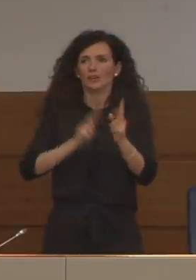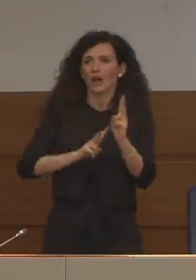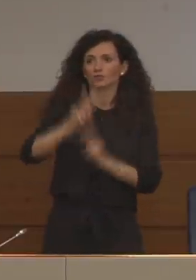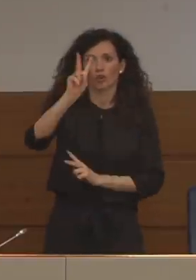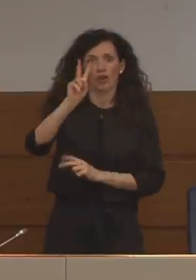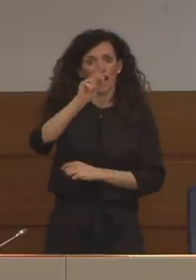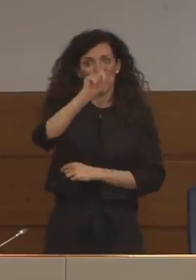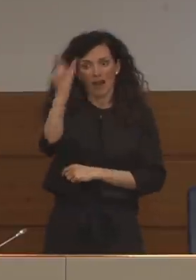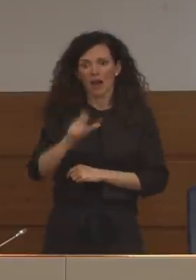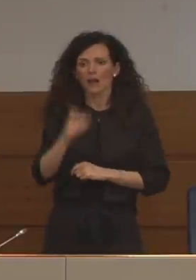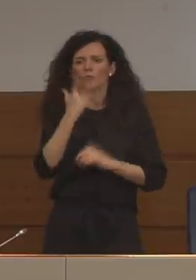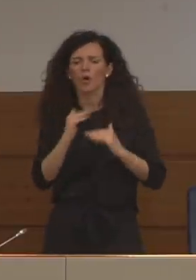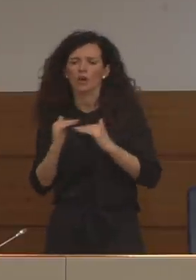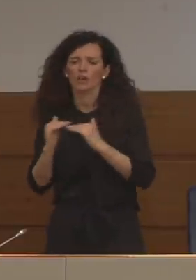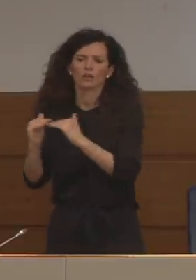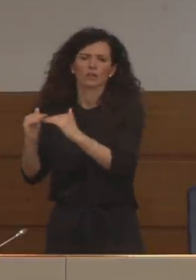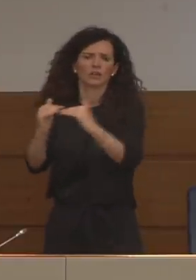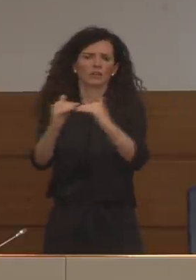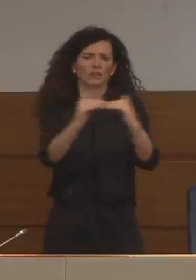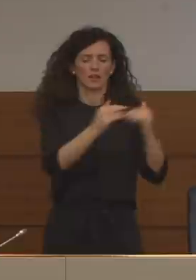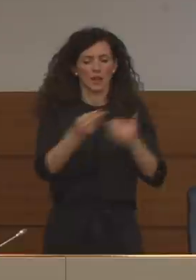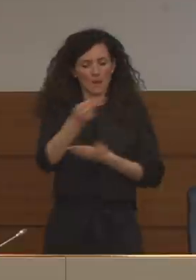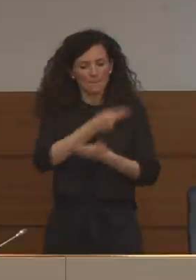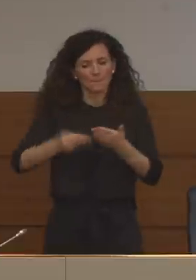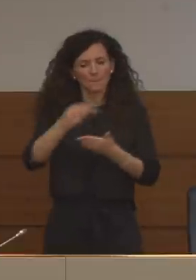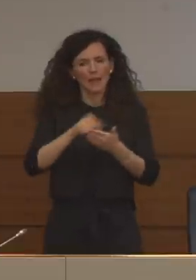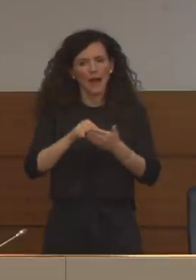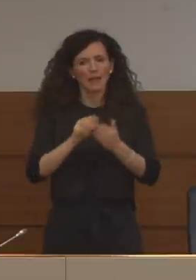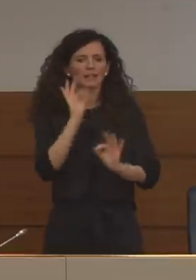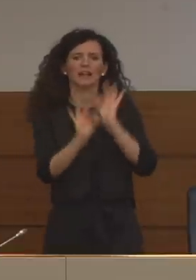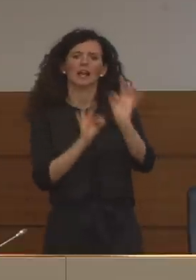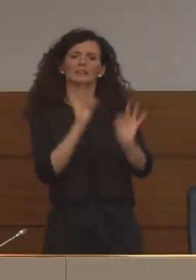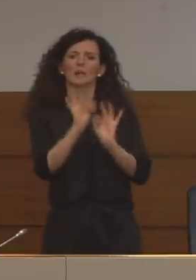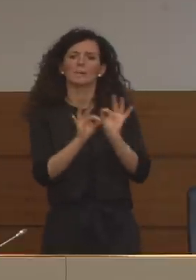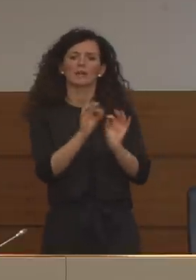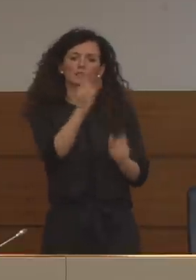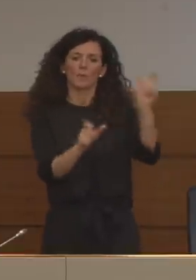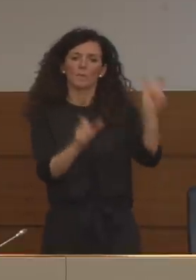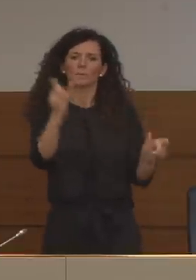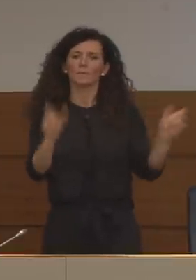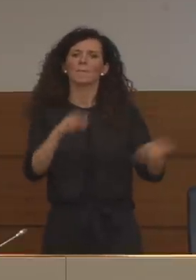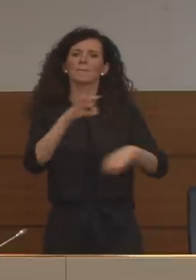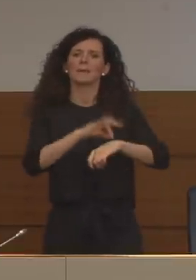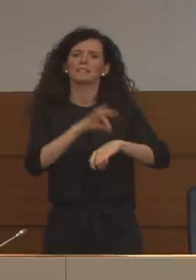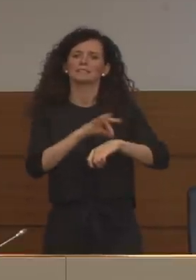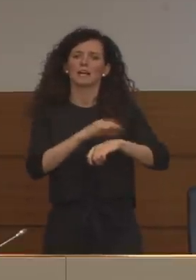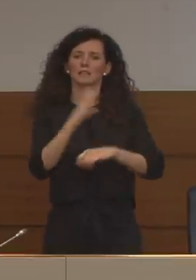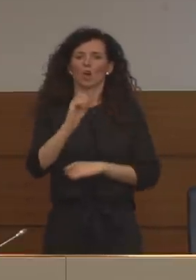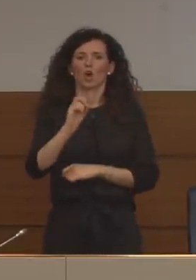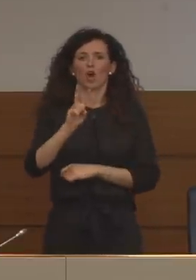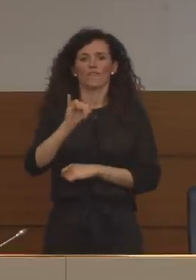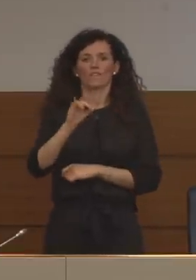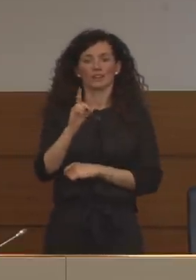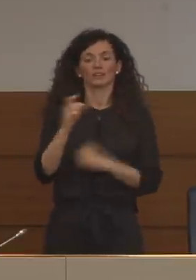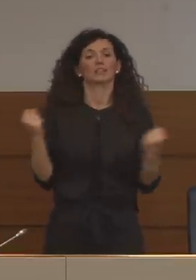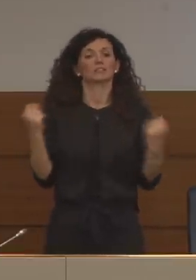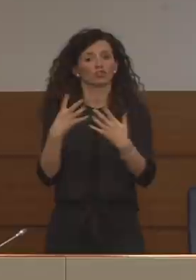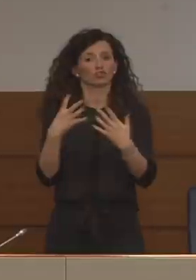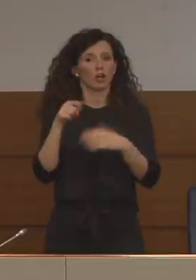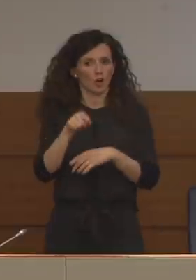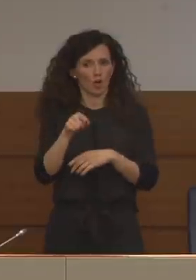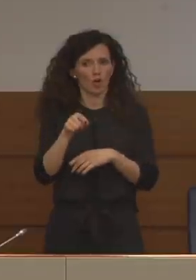i piani di trattamento dei pazienti con kobe 19 attraverso